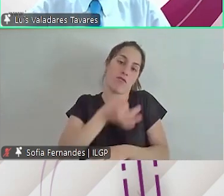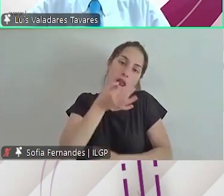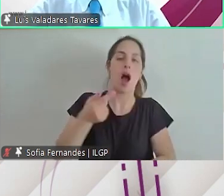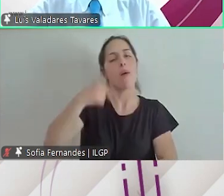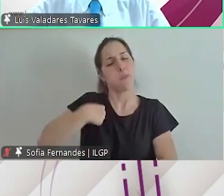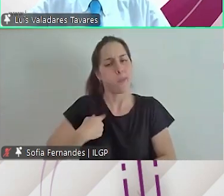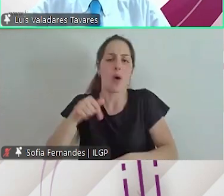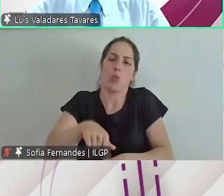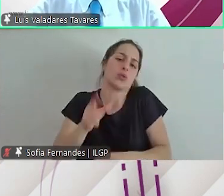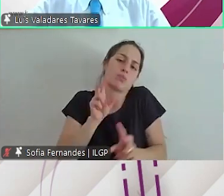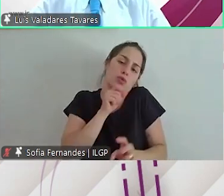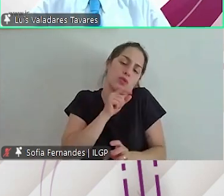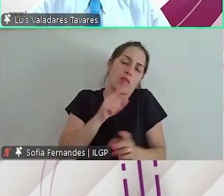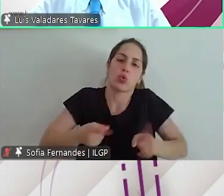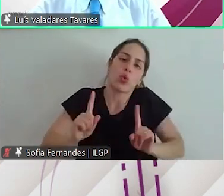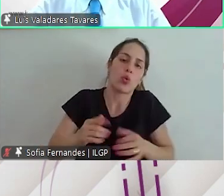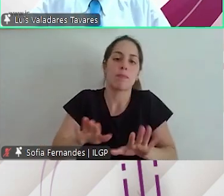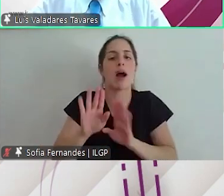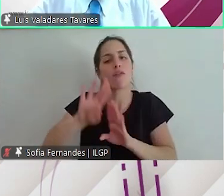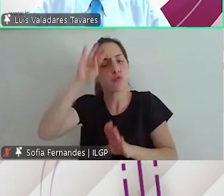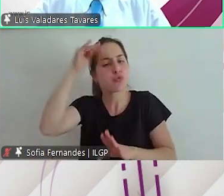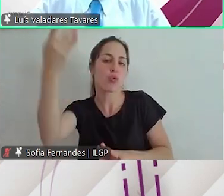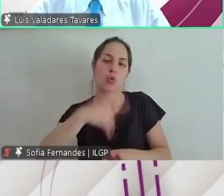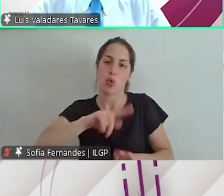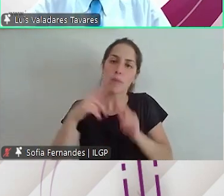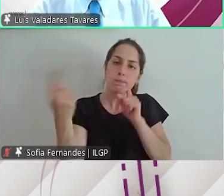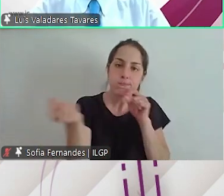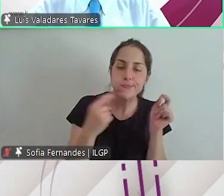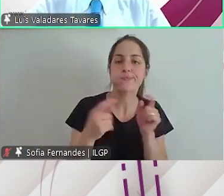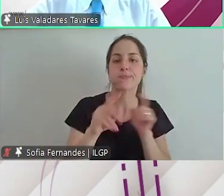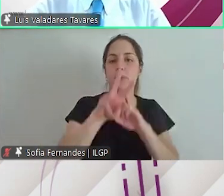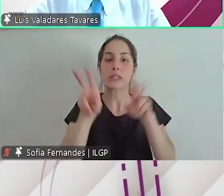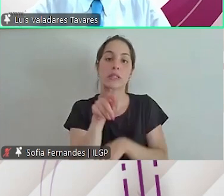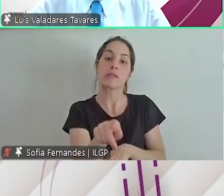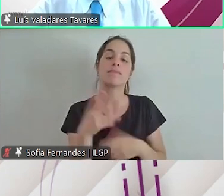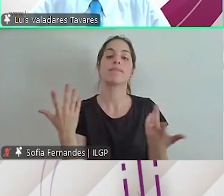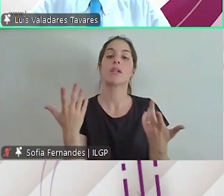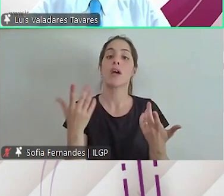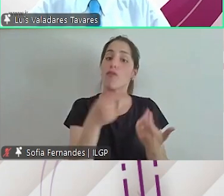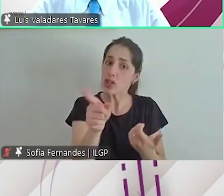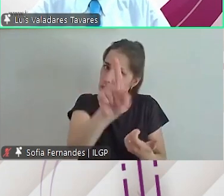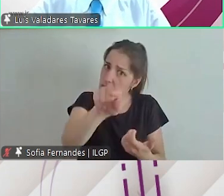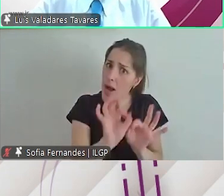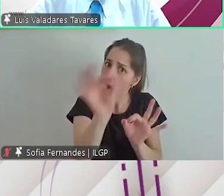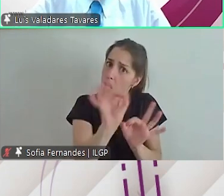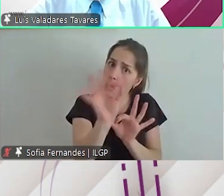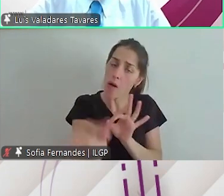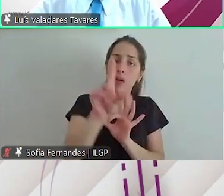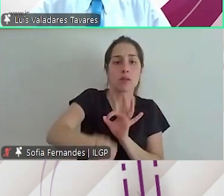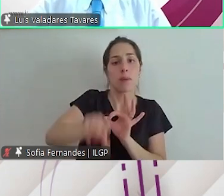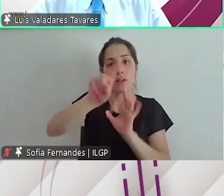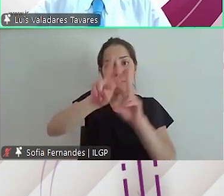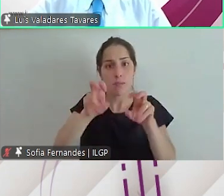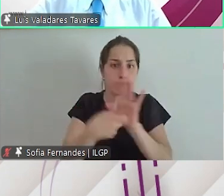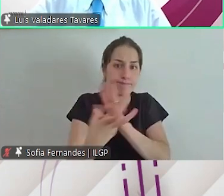teremos outras oportunidades de debater. Os temas de debate que sejam muitas vezes sugeridos por vós. Portanto, haver aqui um elenco de debate.